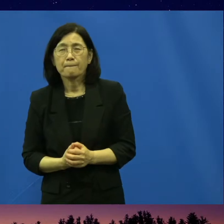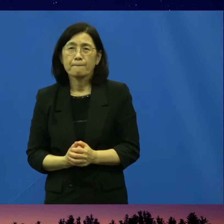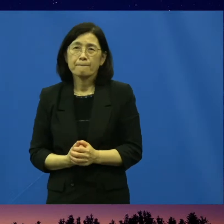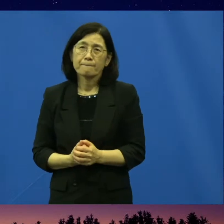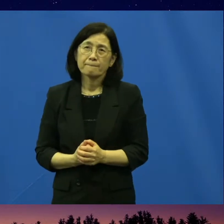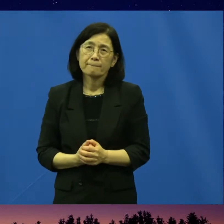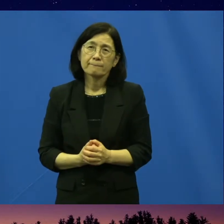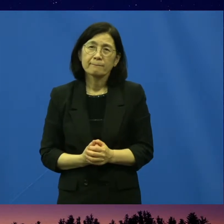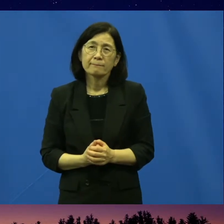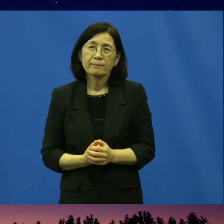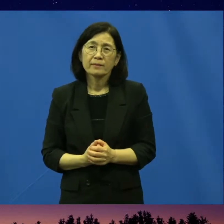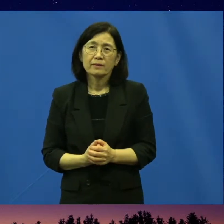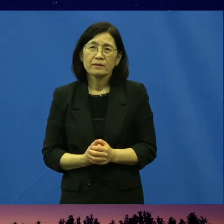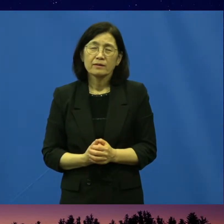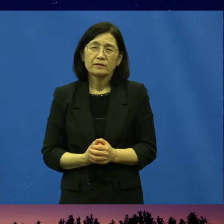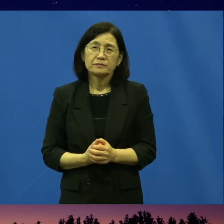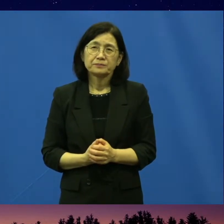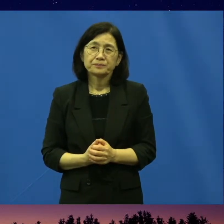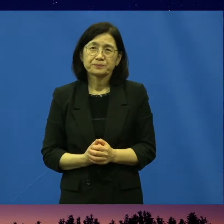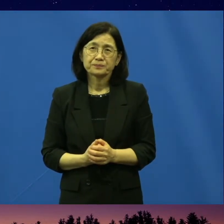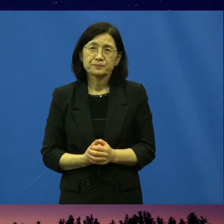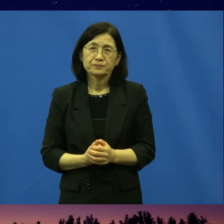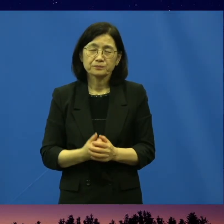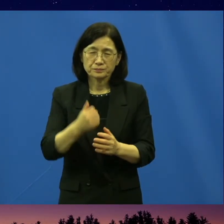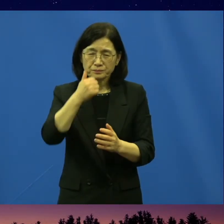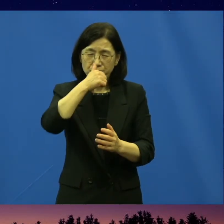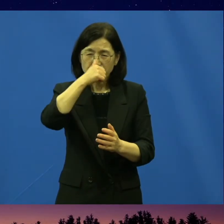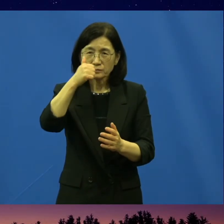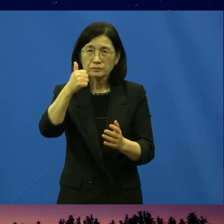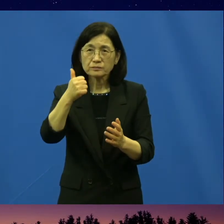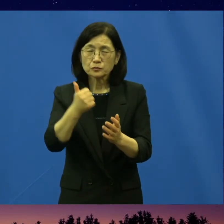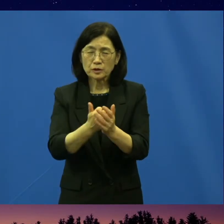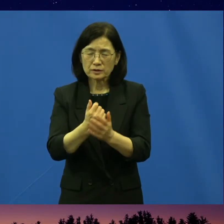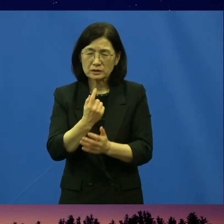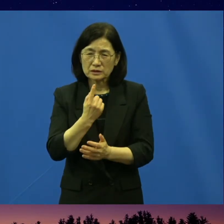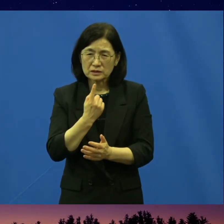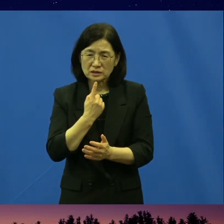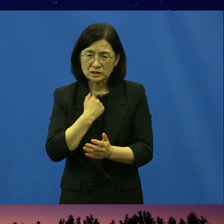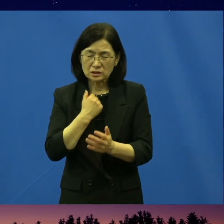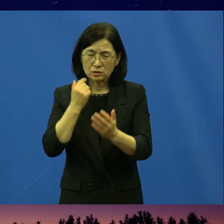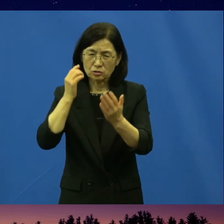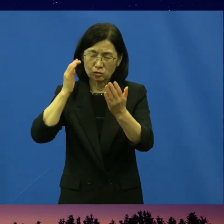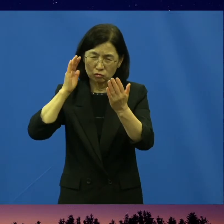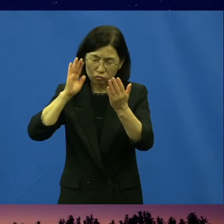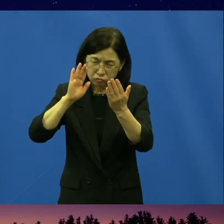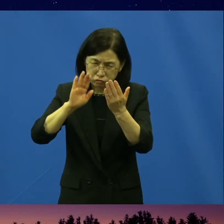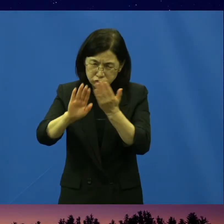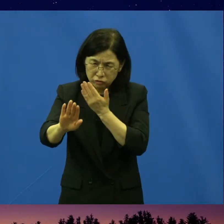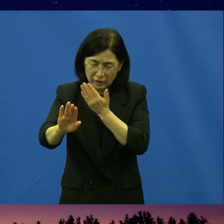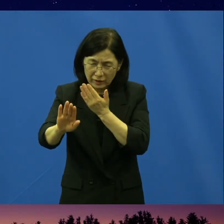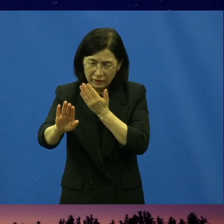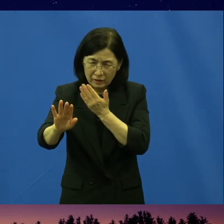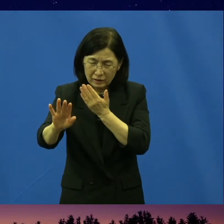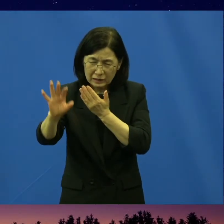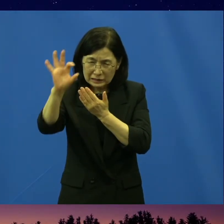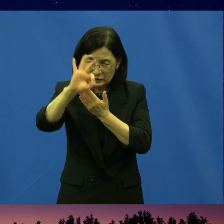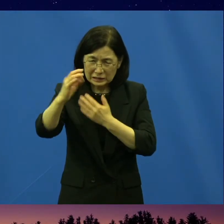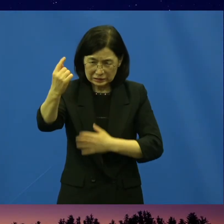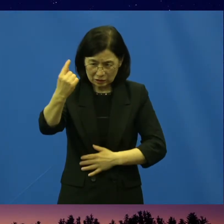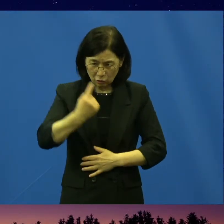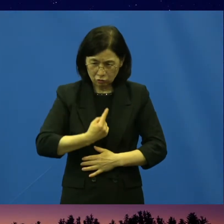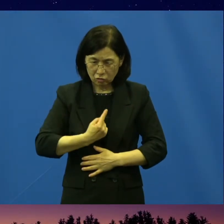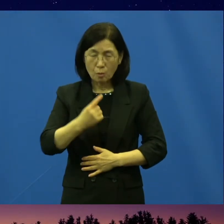것입니다. 자, 그런데 이 죄를 지음으로 찾아온 첫 번째 무엇이 찾아왔습니까?